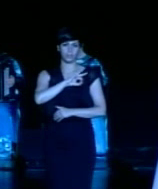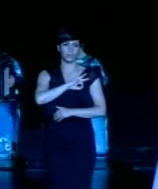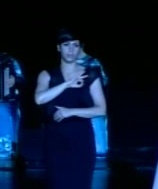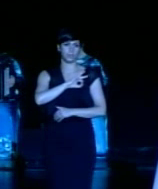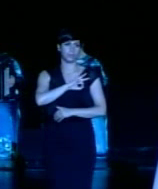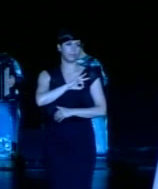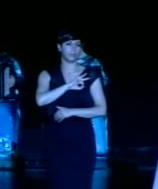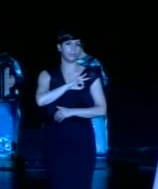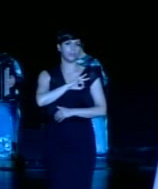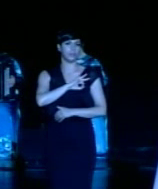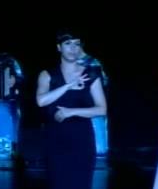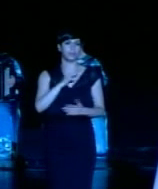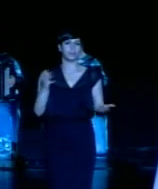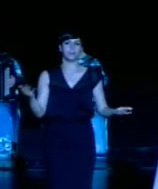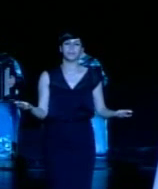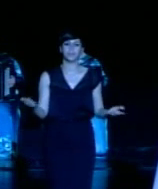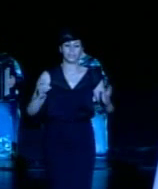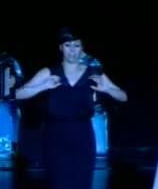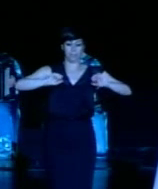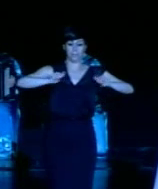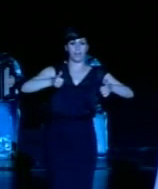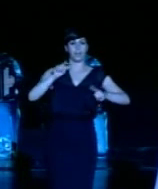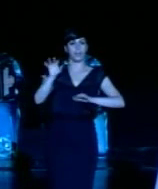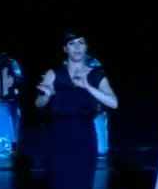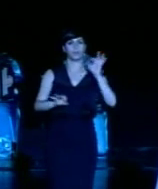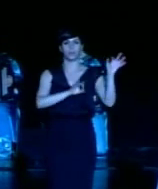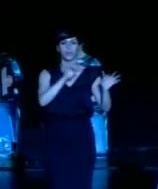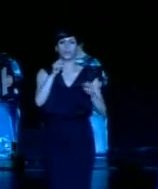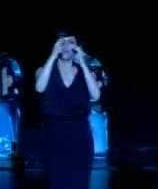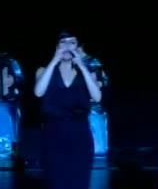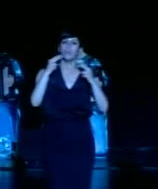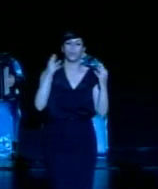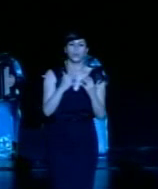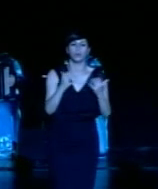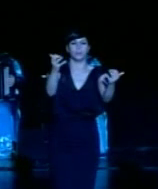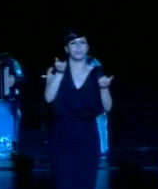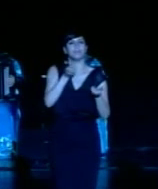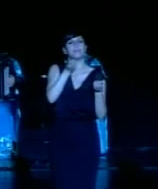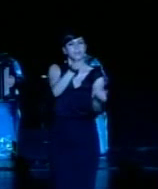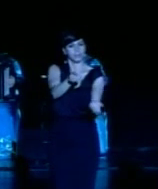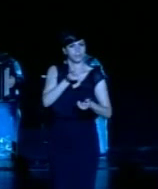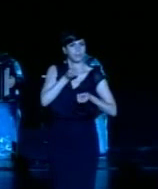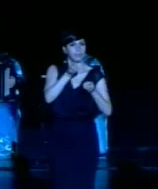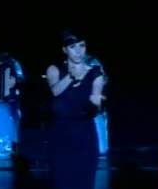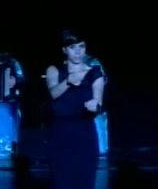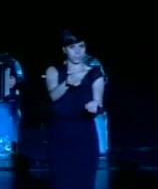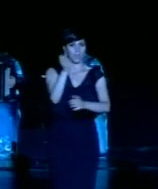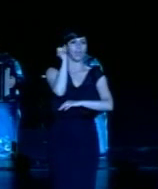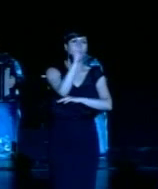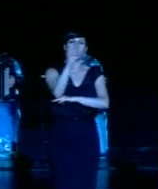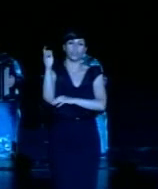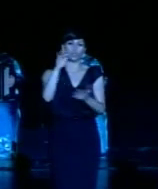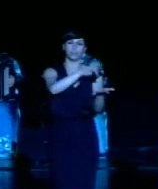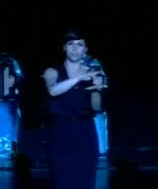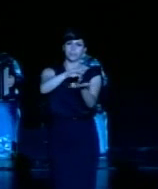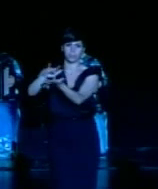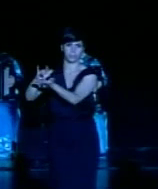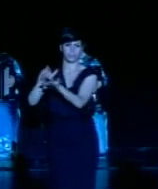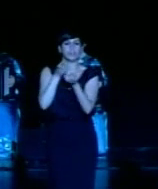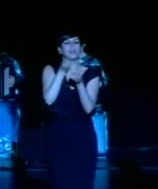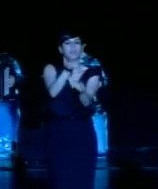el festival se empieza a organizar, hay que informar al público, hay que informar de los actos que tenemos que hacer